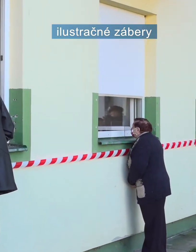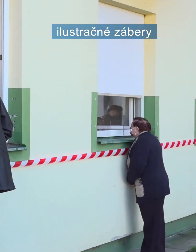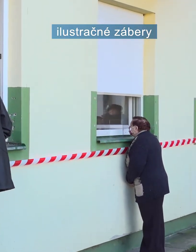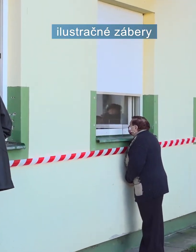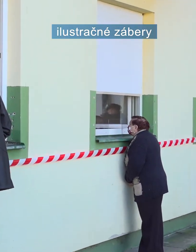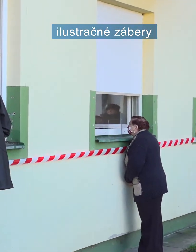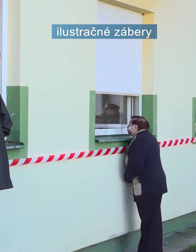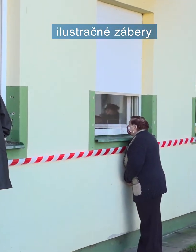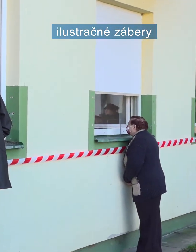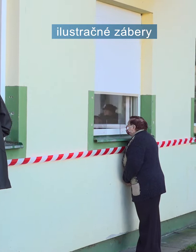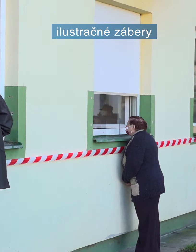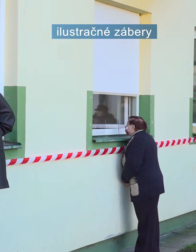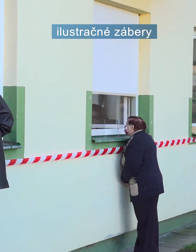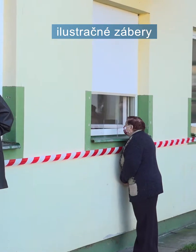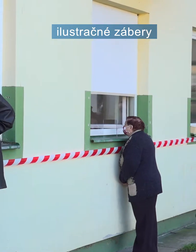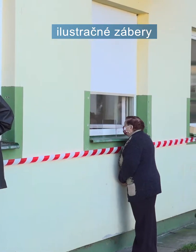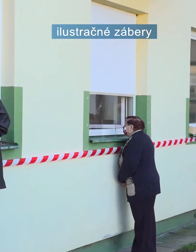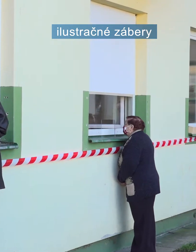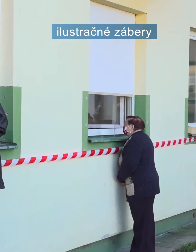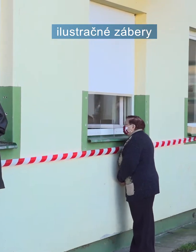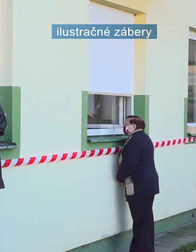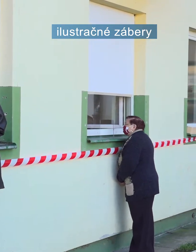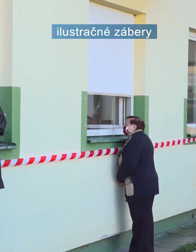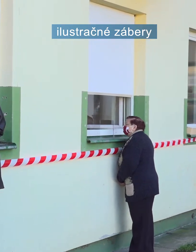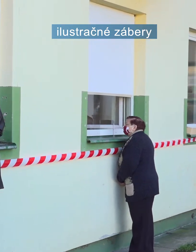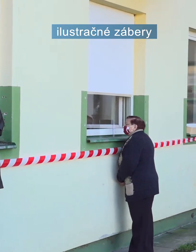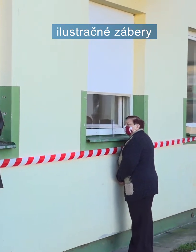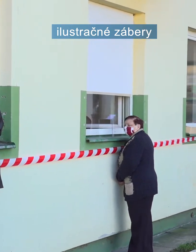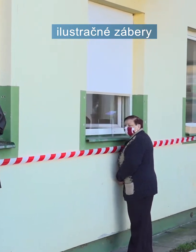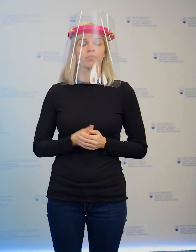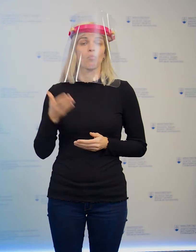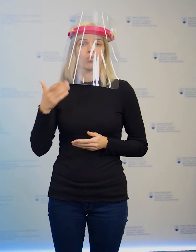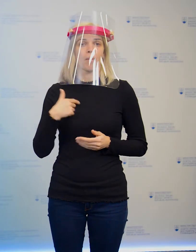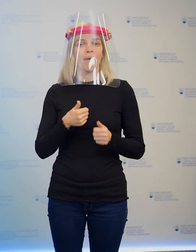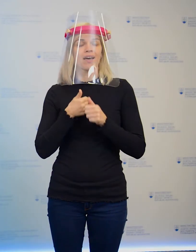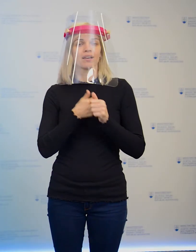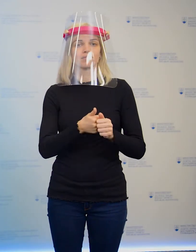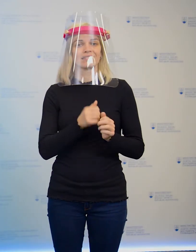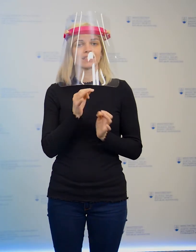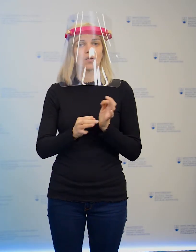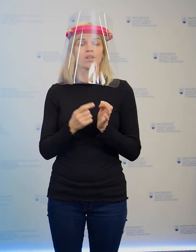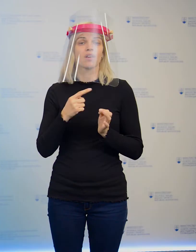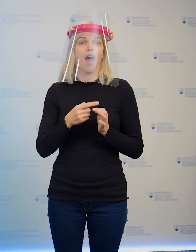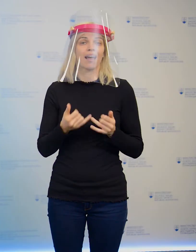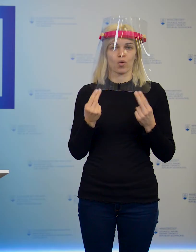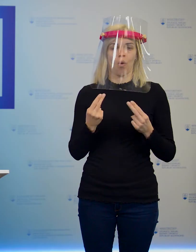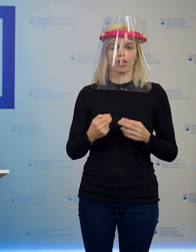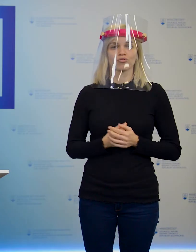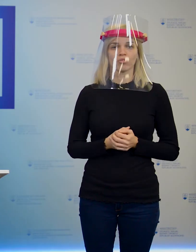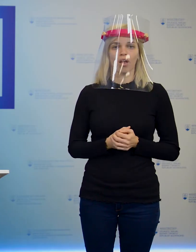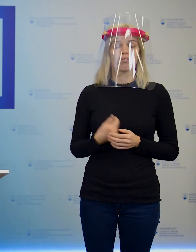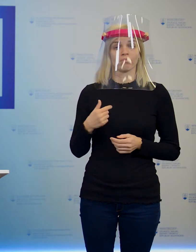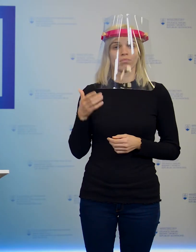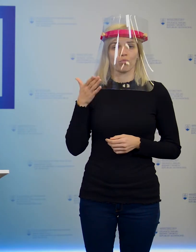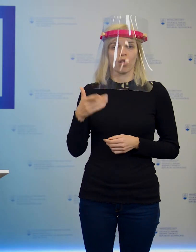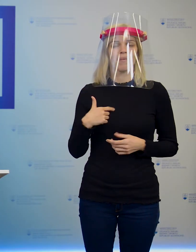až 24. januára. Budeme sledovať situáciu, ako sa vyvinie a podľa toho budeme aj postupovať. Budeme sa